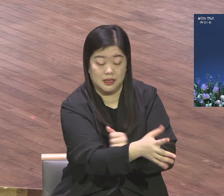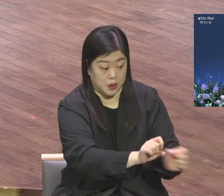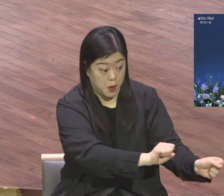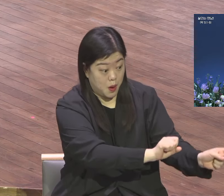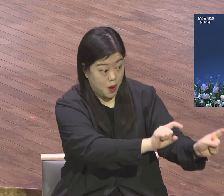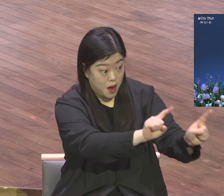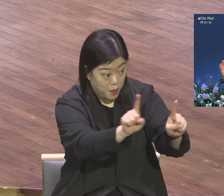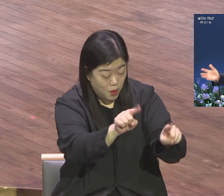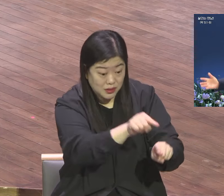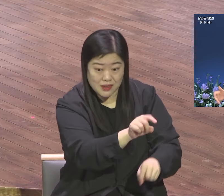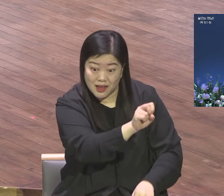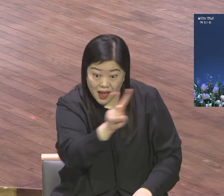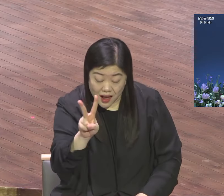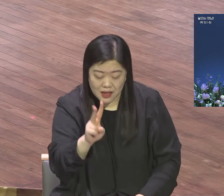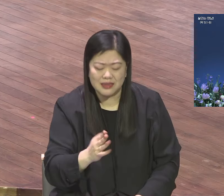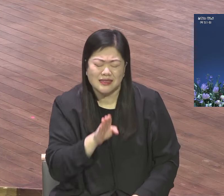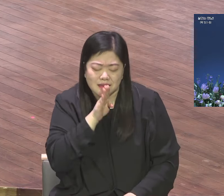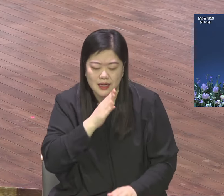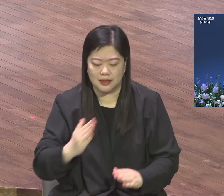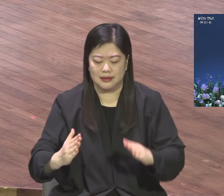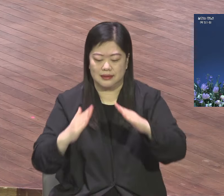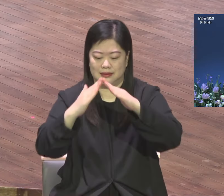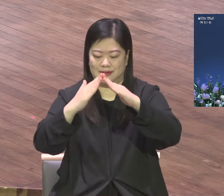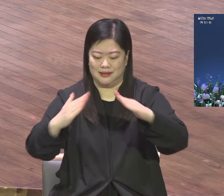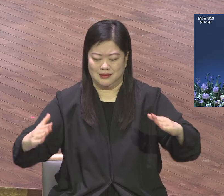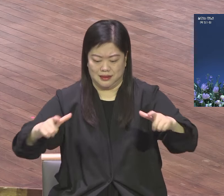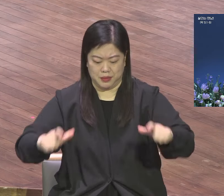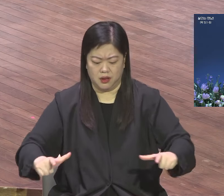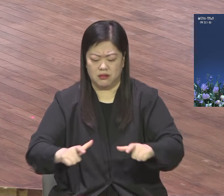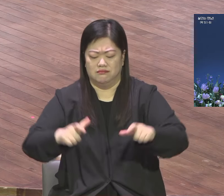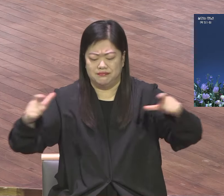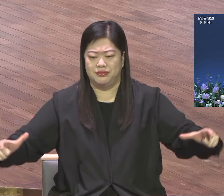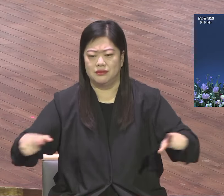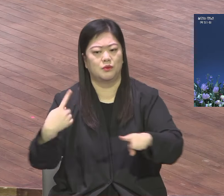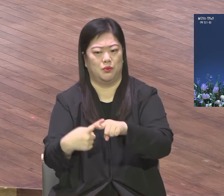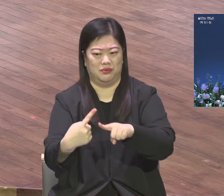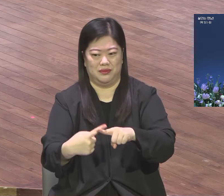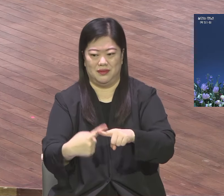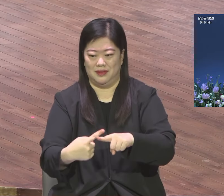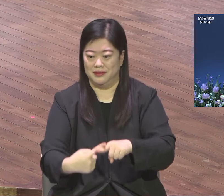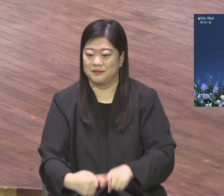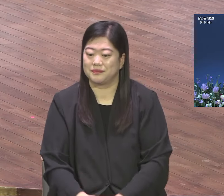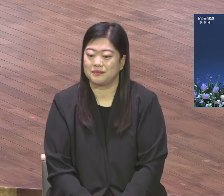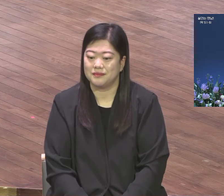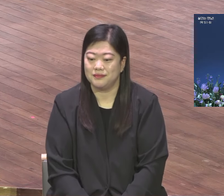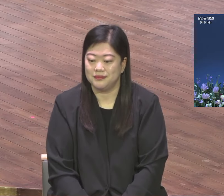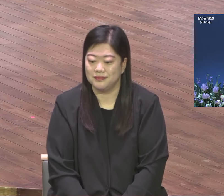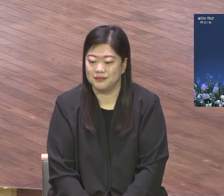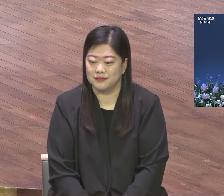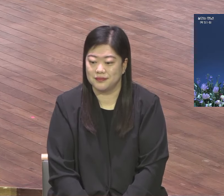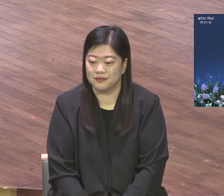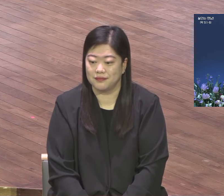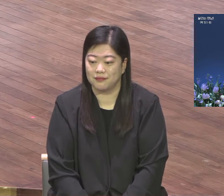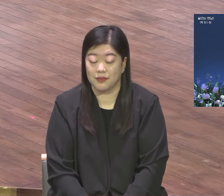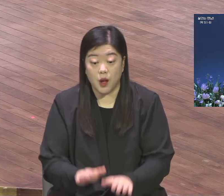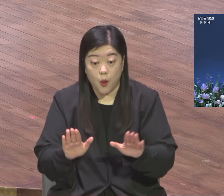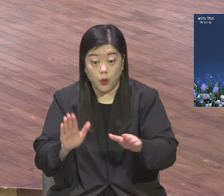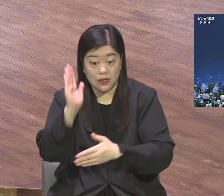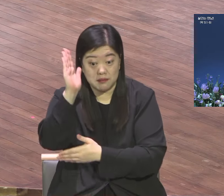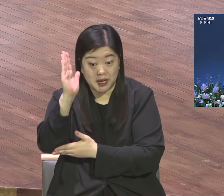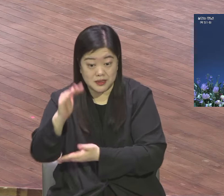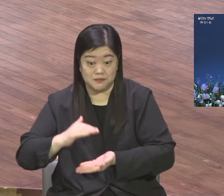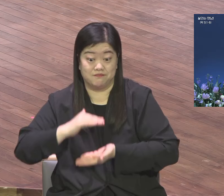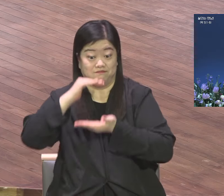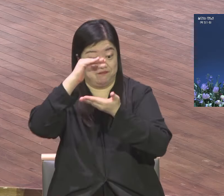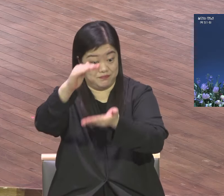삶의 장막터 넓혀지는 그런 영원한 망대를 세우는 삶이다. 오늘 말씀 통해 영계 모든 성도들